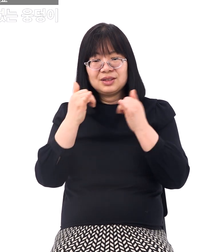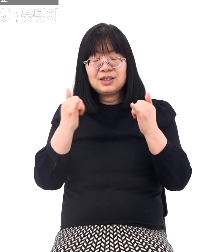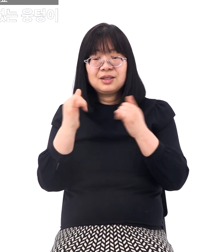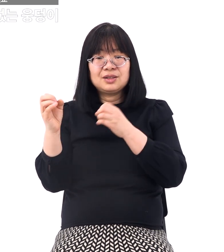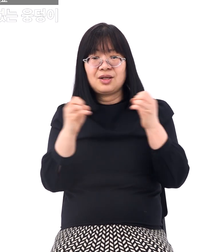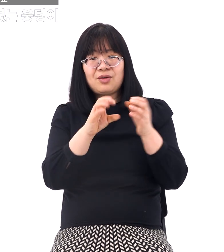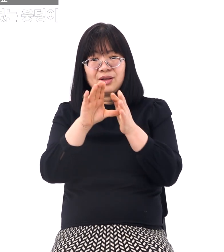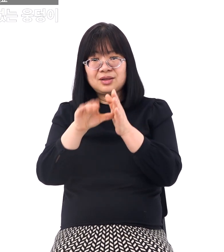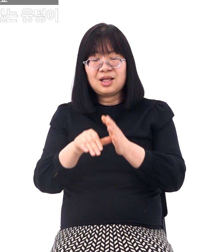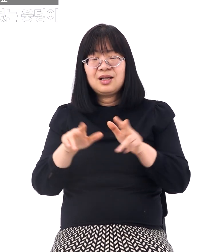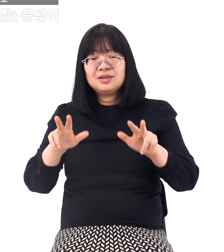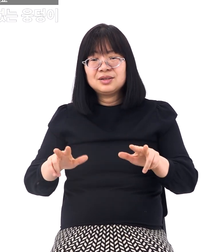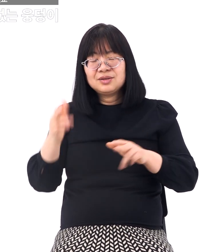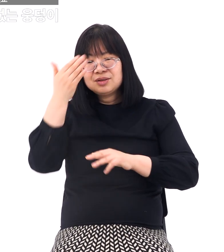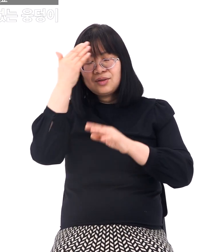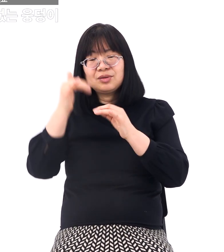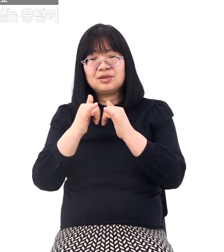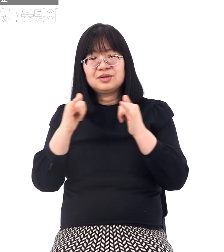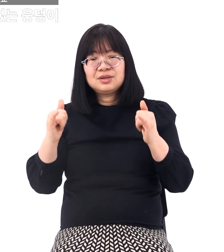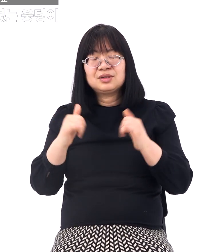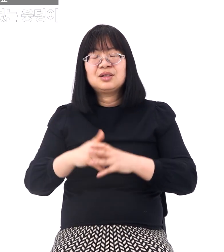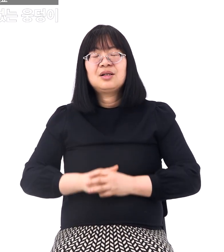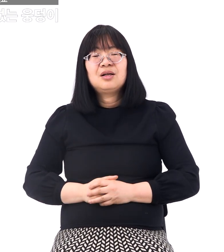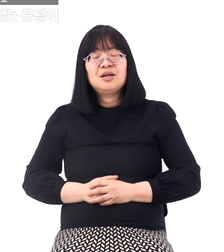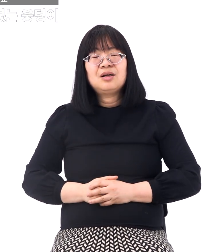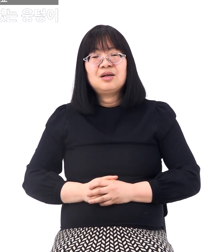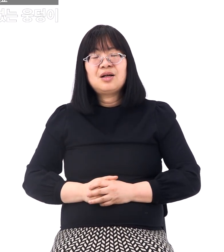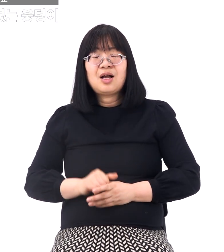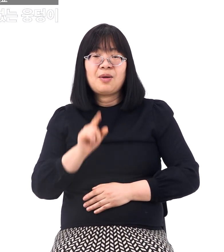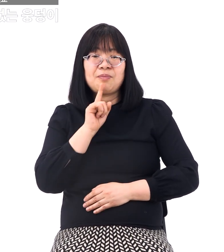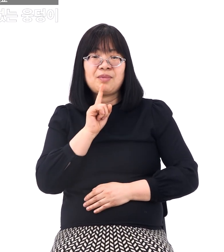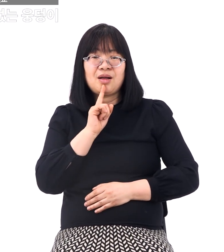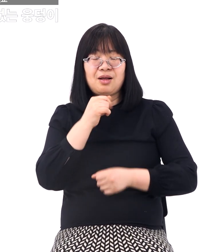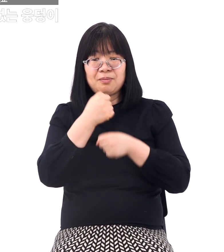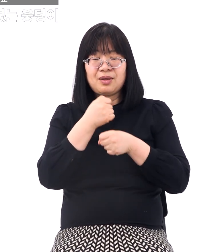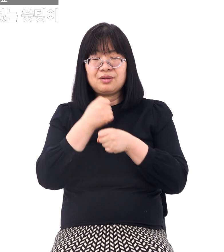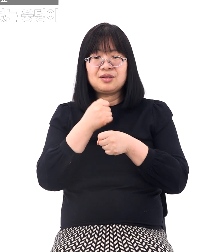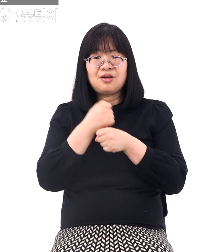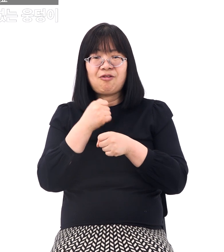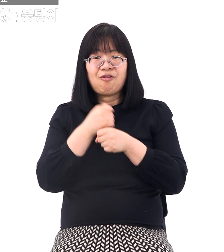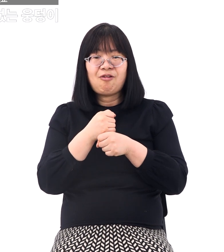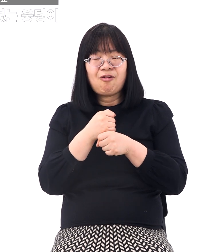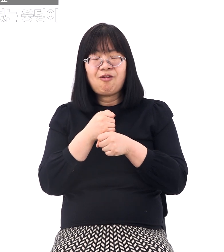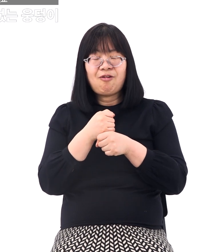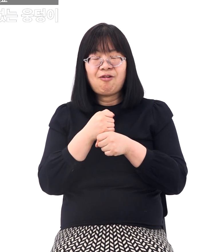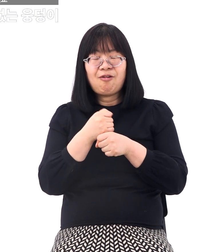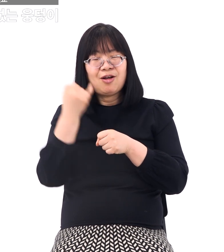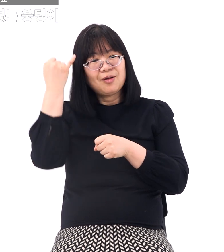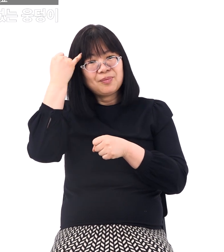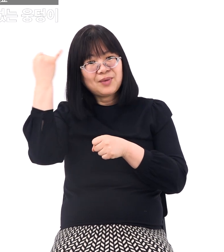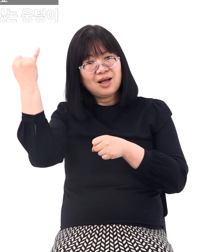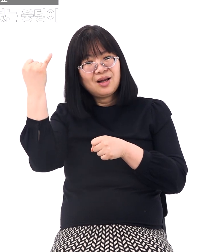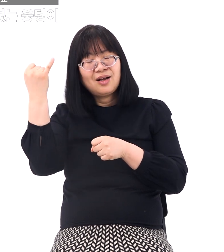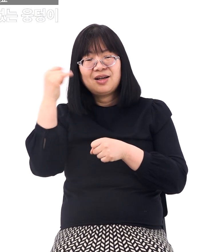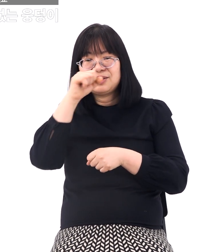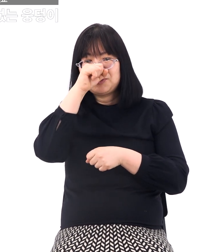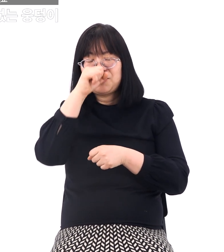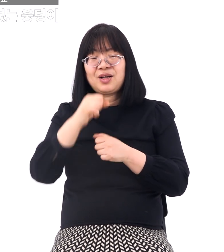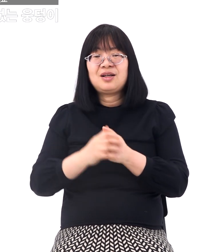보면 요즘 청년들은 이 조어, 말을 만드는데 아주 센스가 거의